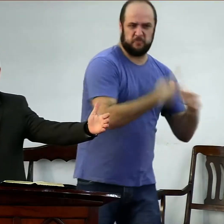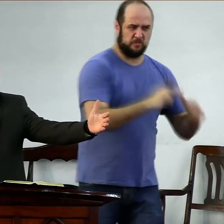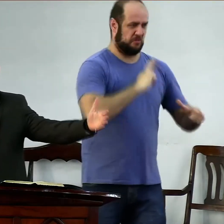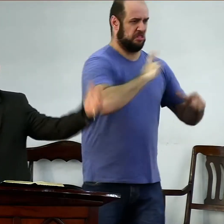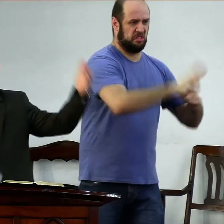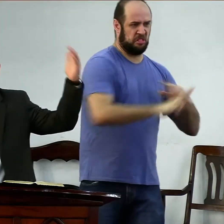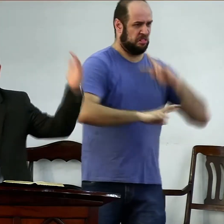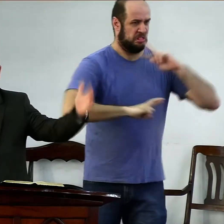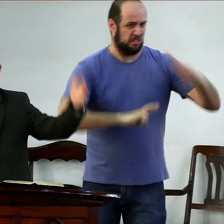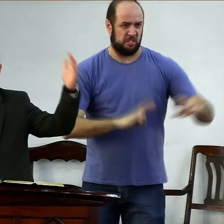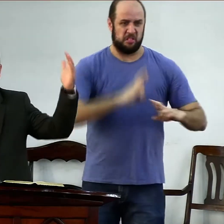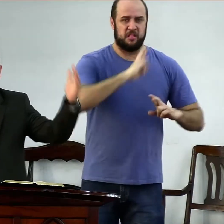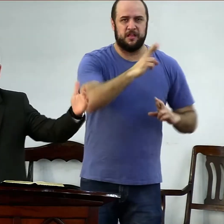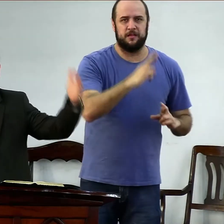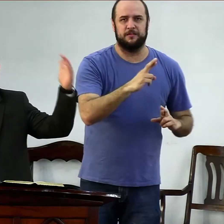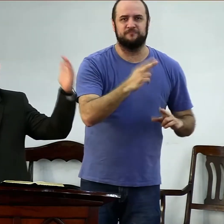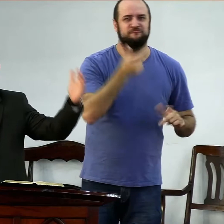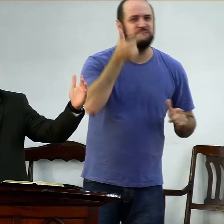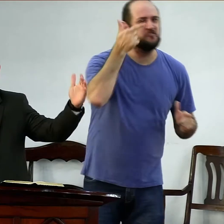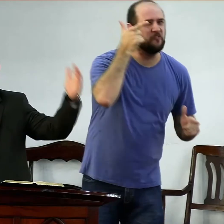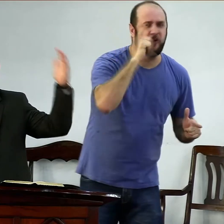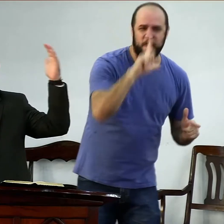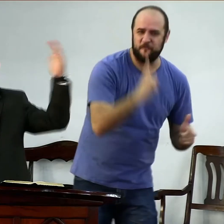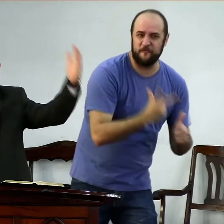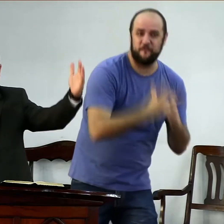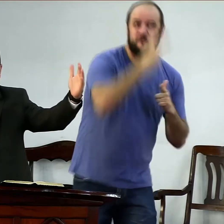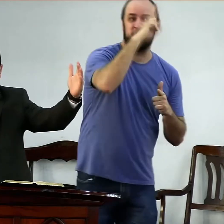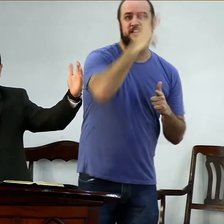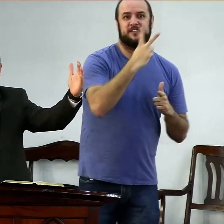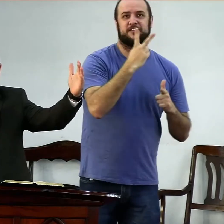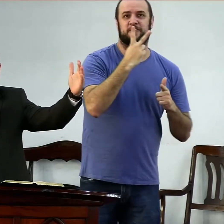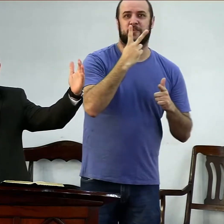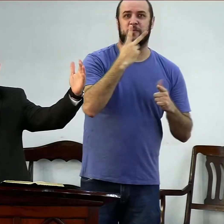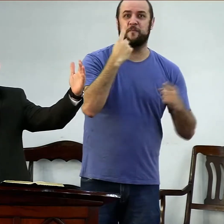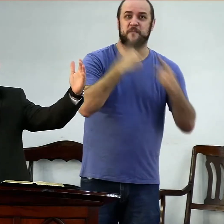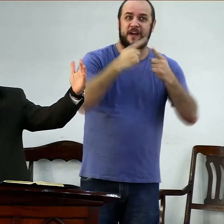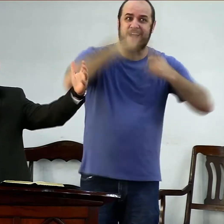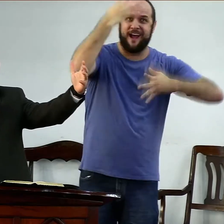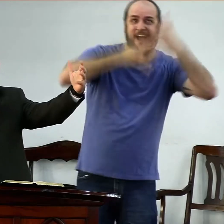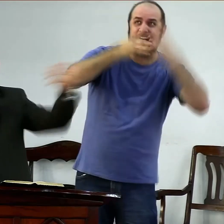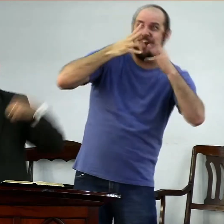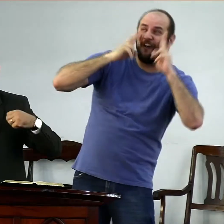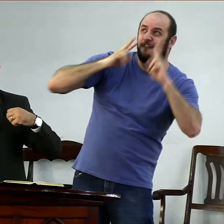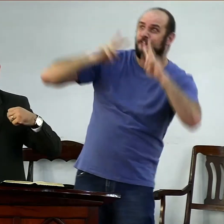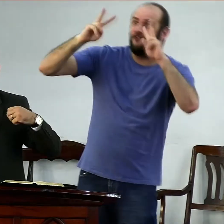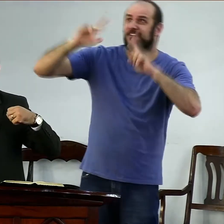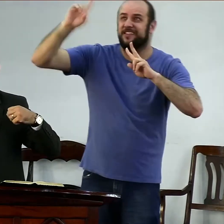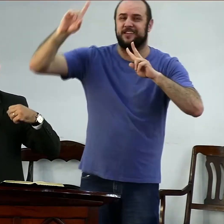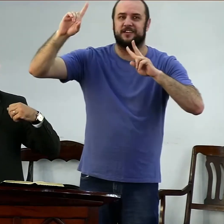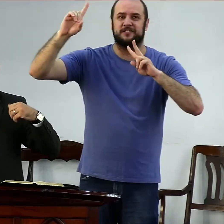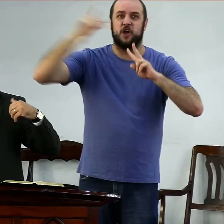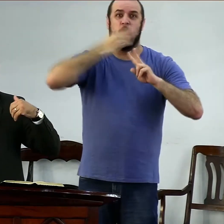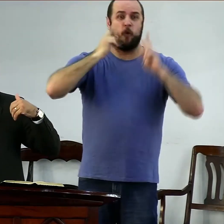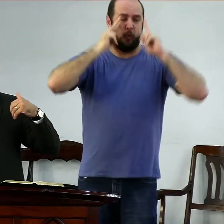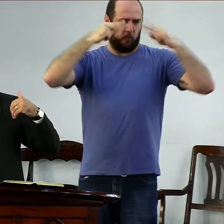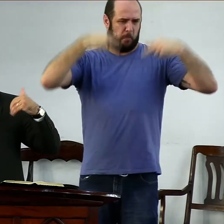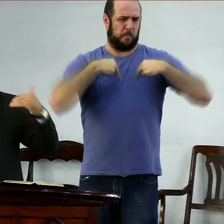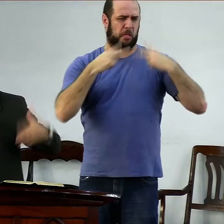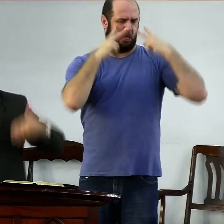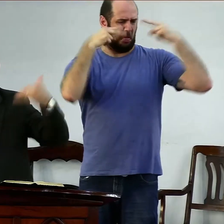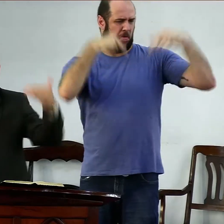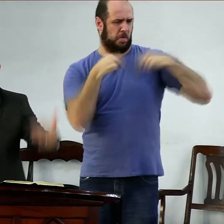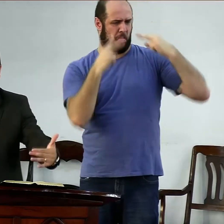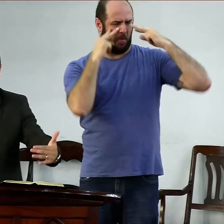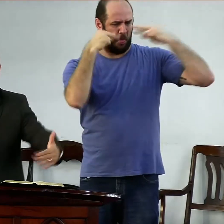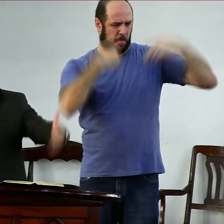da vida, ele não vai conseguir enxergar Deus. Ele só vai enxergar ele mesmo. Ele só vai enxergar